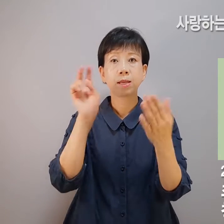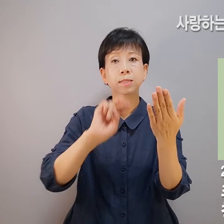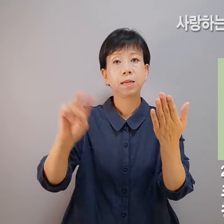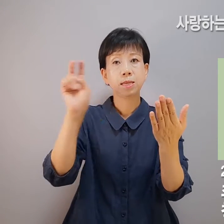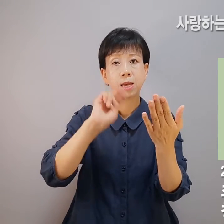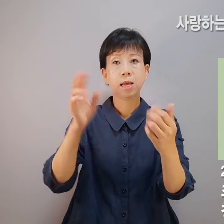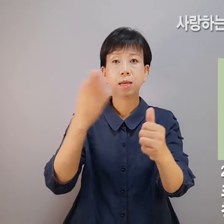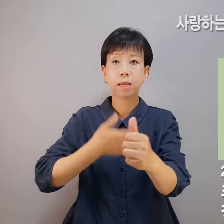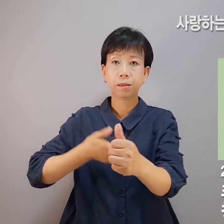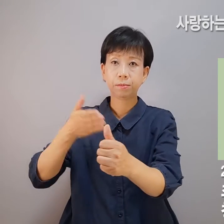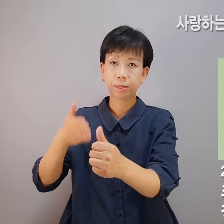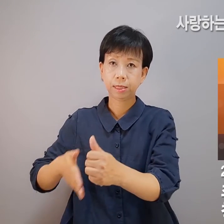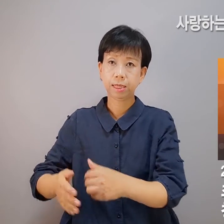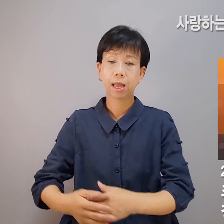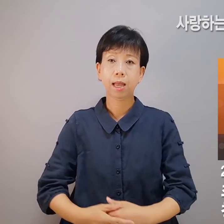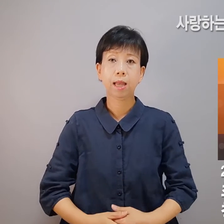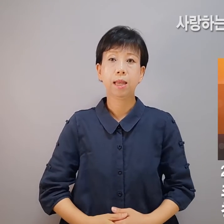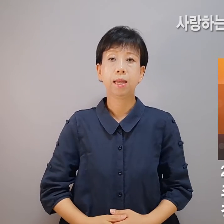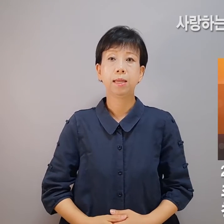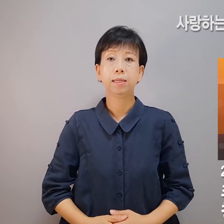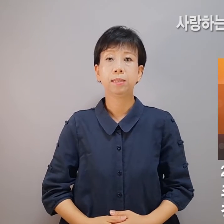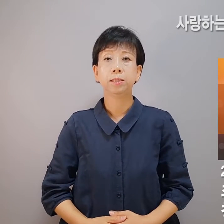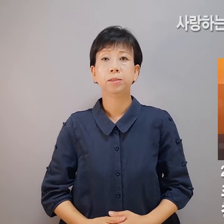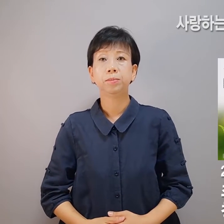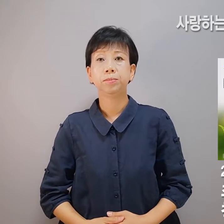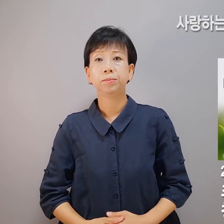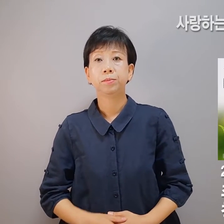우리 다 함께 찬양하시겠습니다.